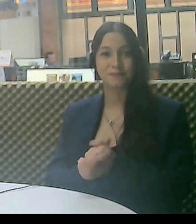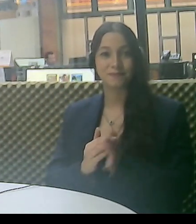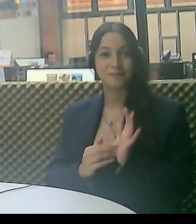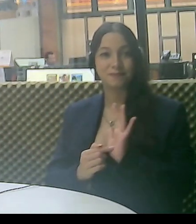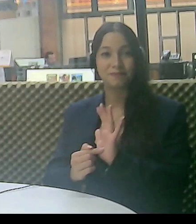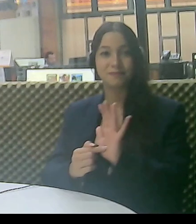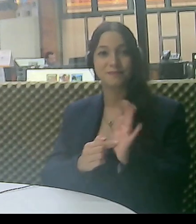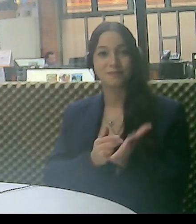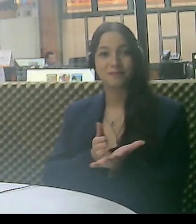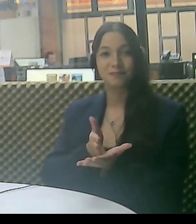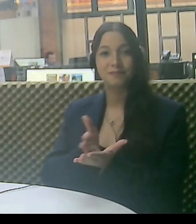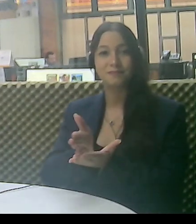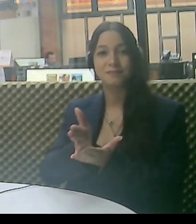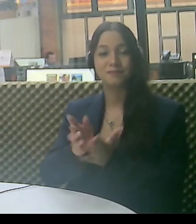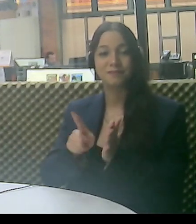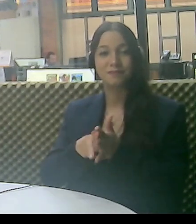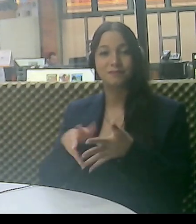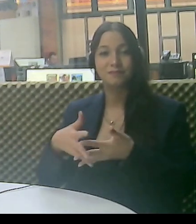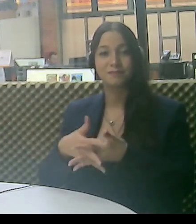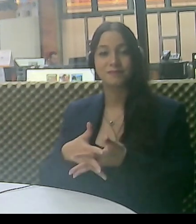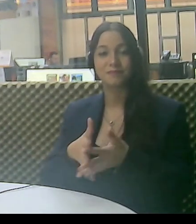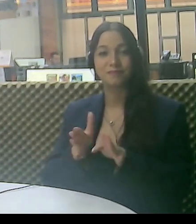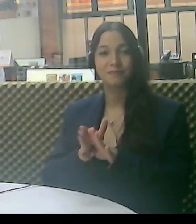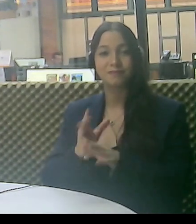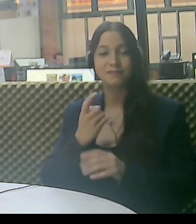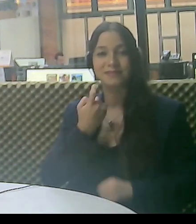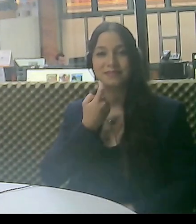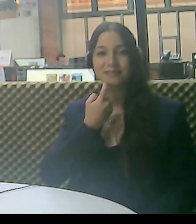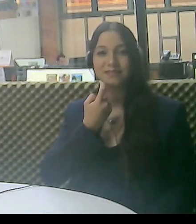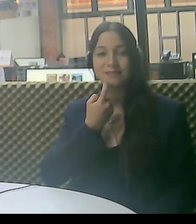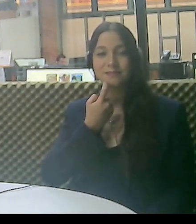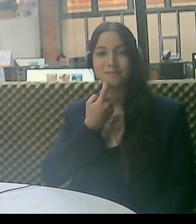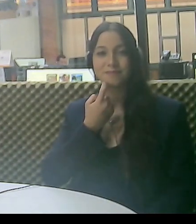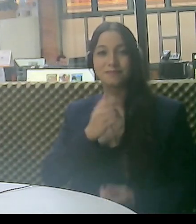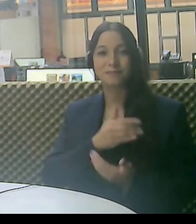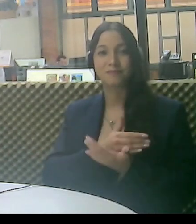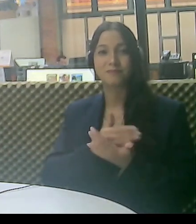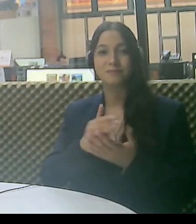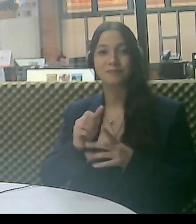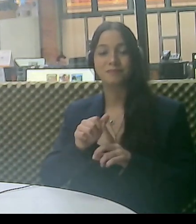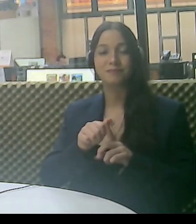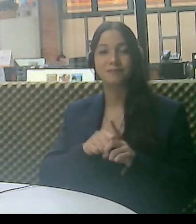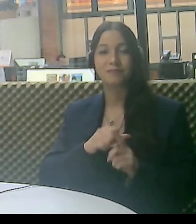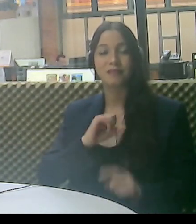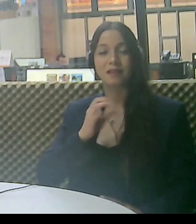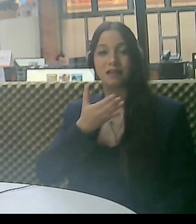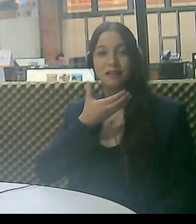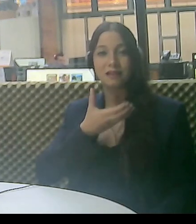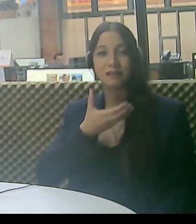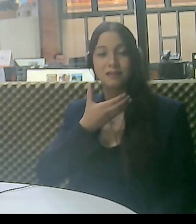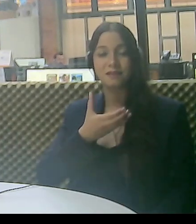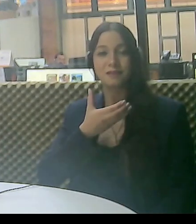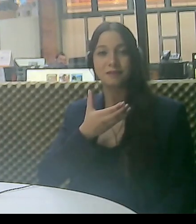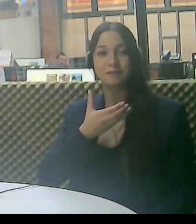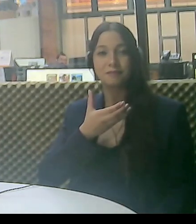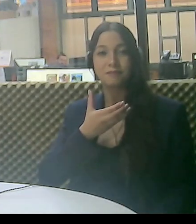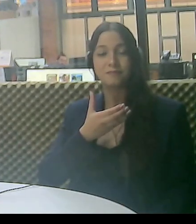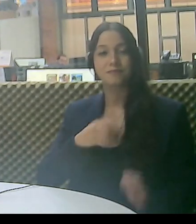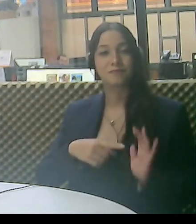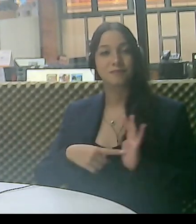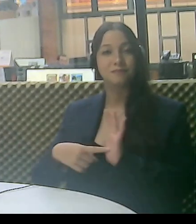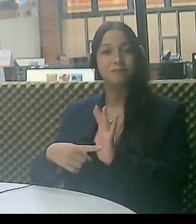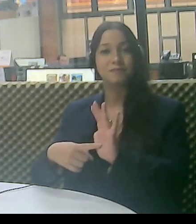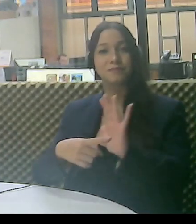Exposições Caminhos dos Presépios seguem abertas até sexta. Iniciada em dezembro, a exposição Caminhos dos Presépios